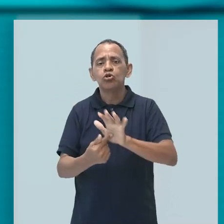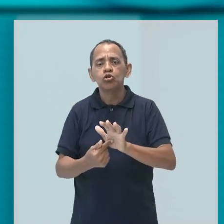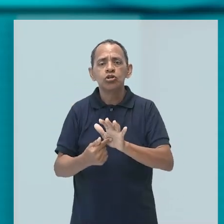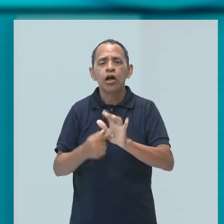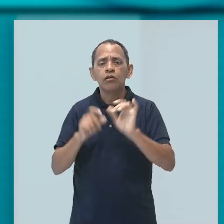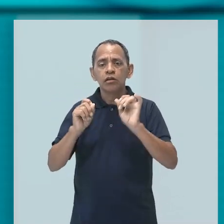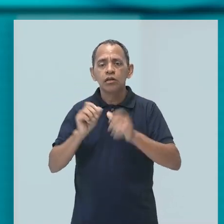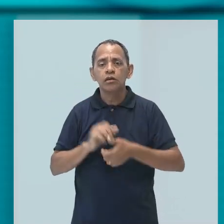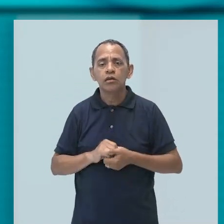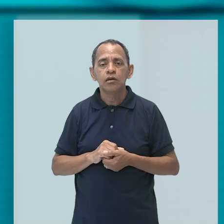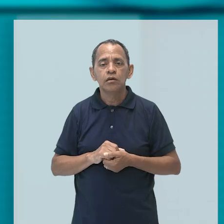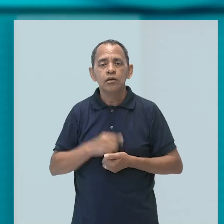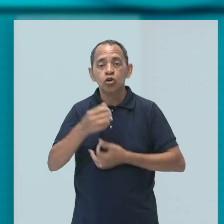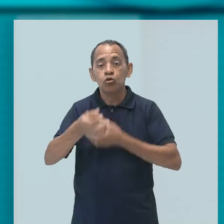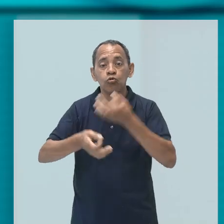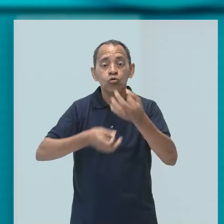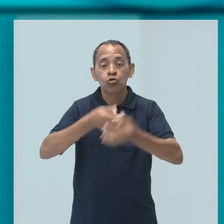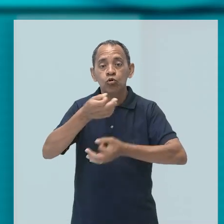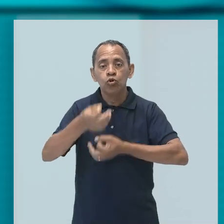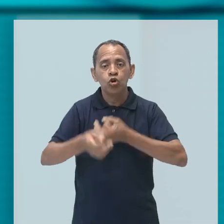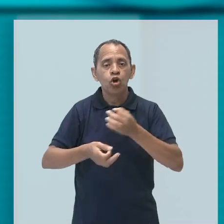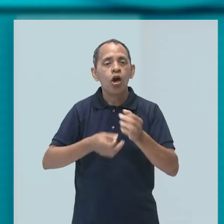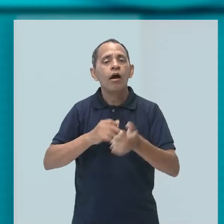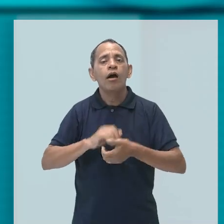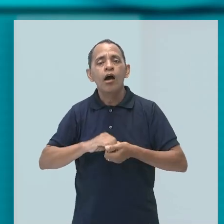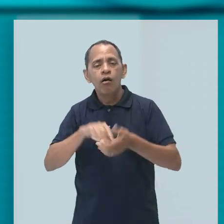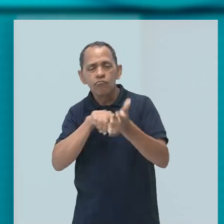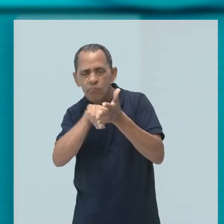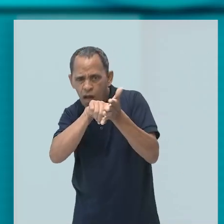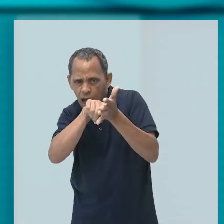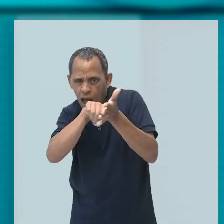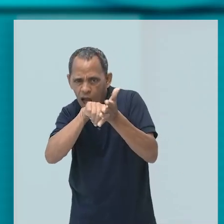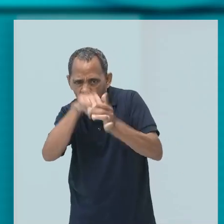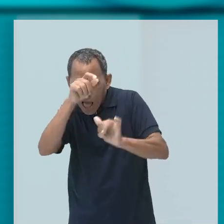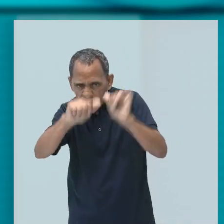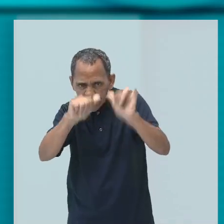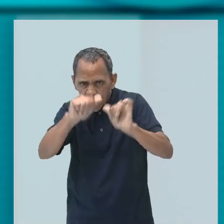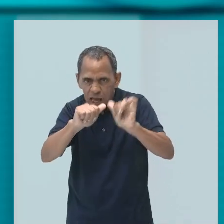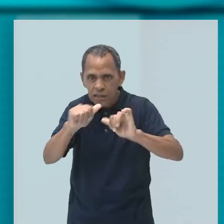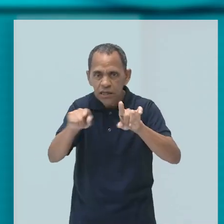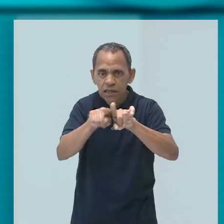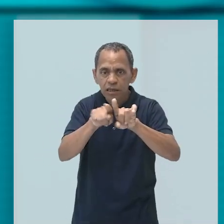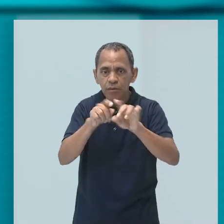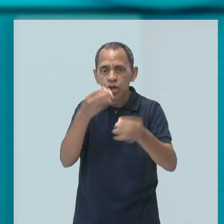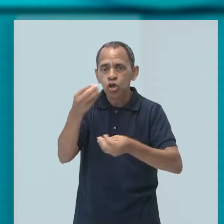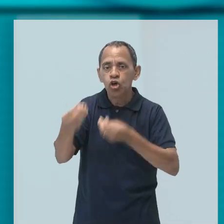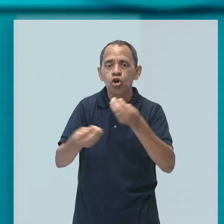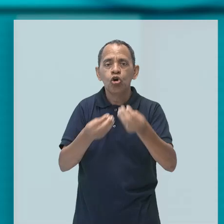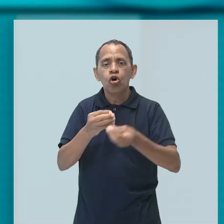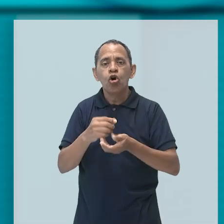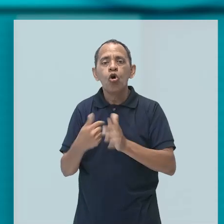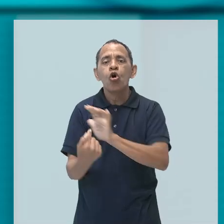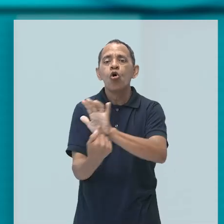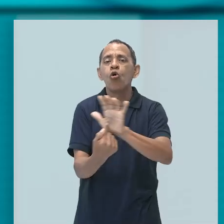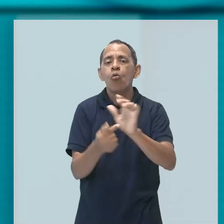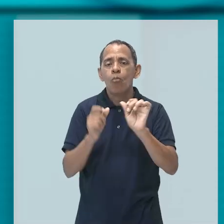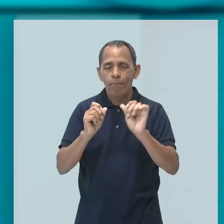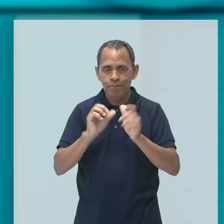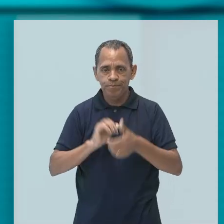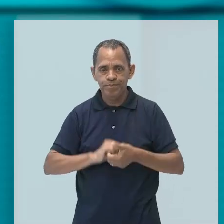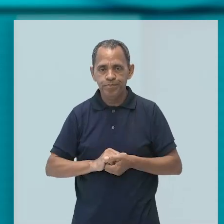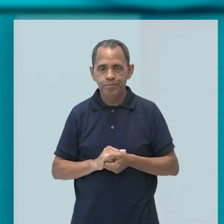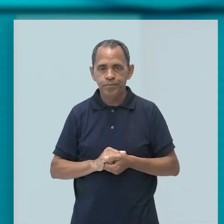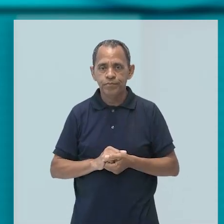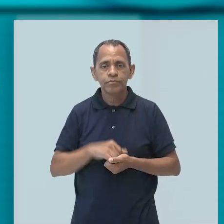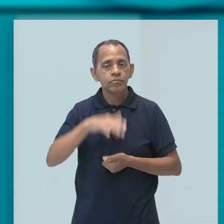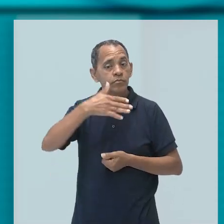fala justamente aí de um processo de revisão em que começava aí a se redefinir que